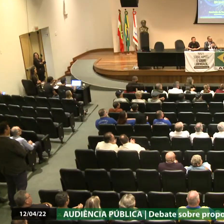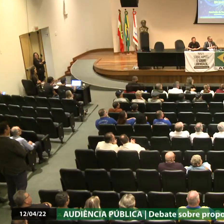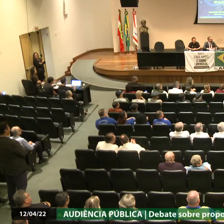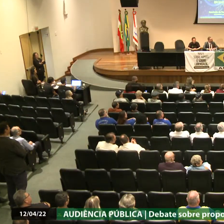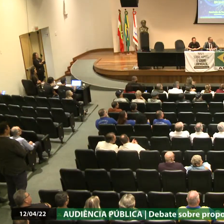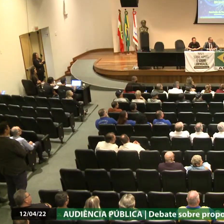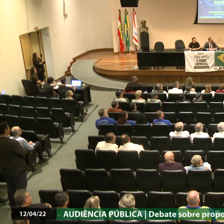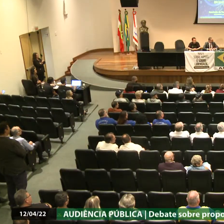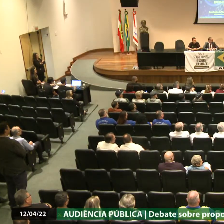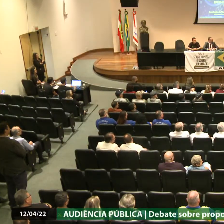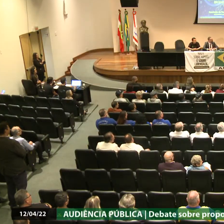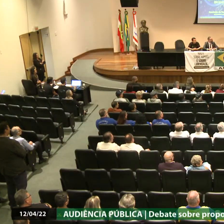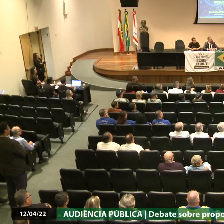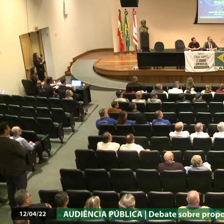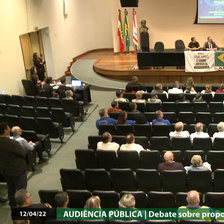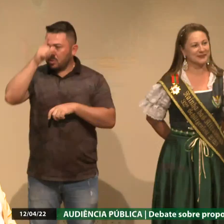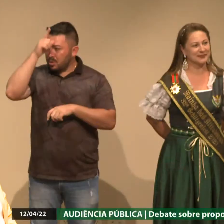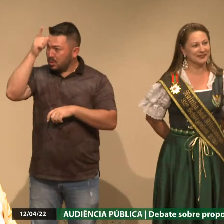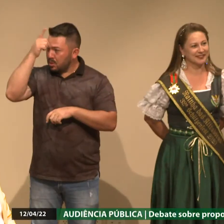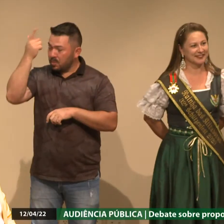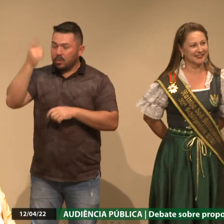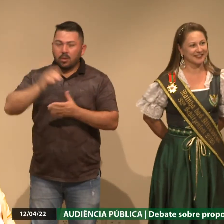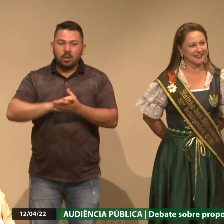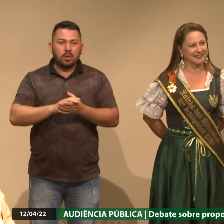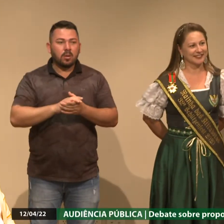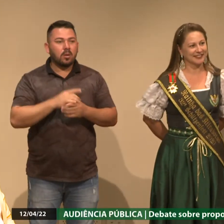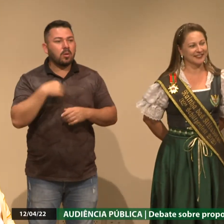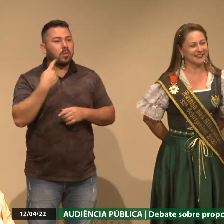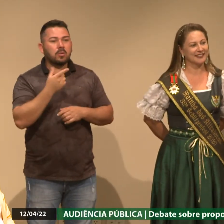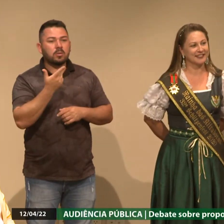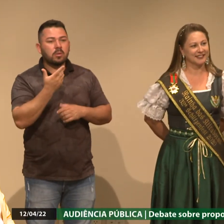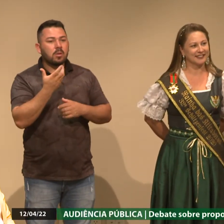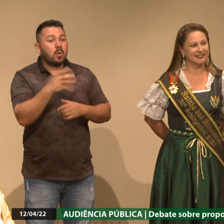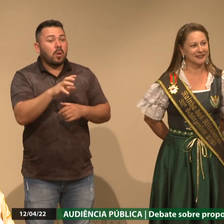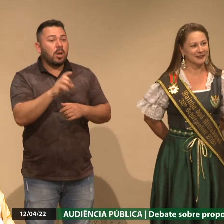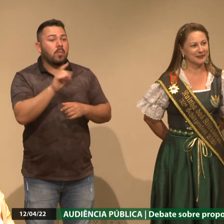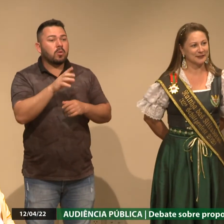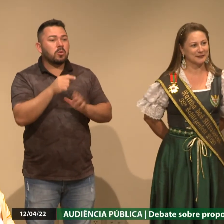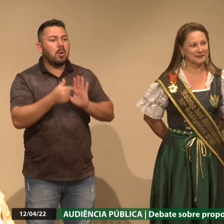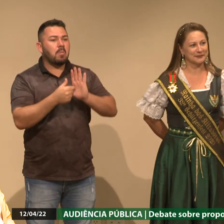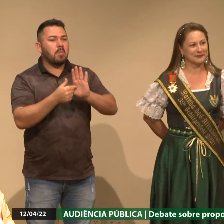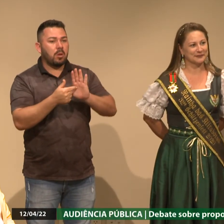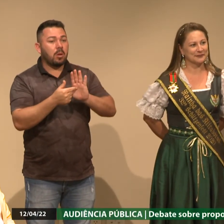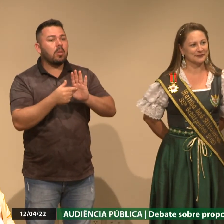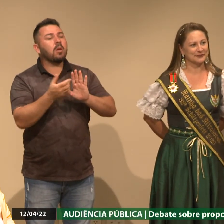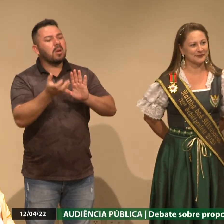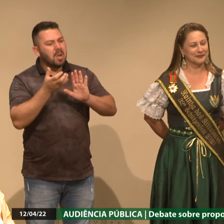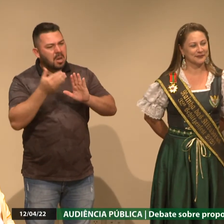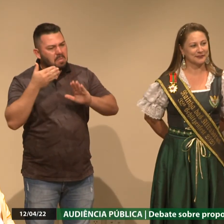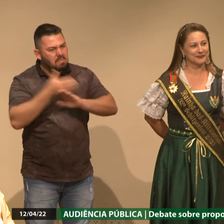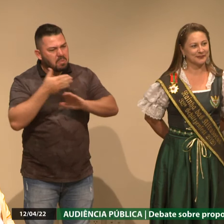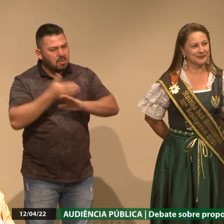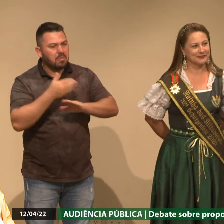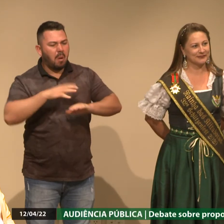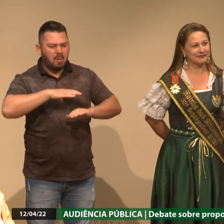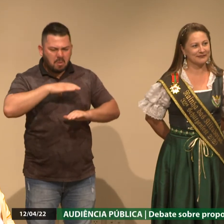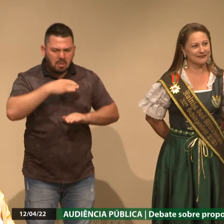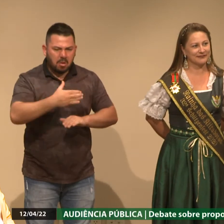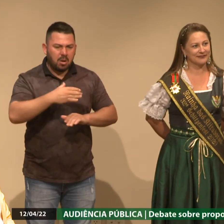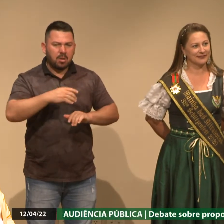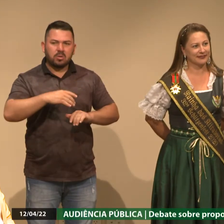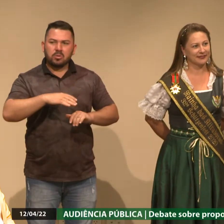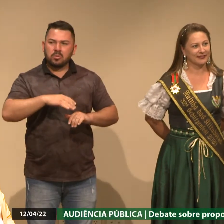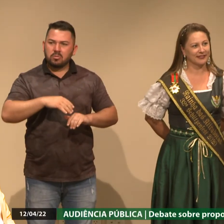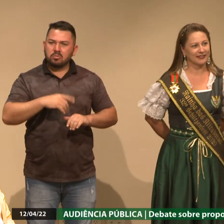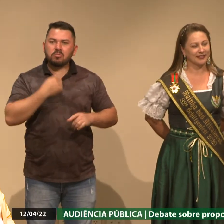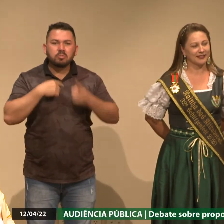e por isso o Nobre Deputado que nós não queremos fazer parte decorativa desse assunto nós queremos participar com muito afim com muita